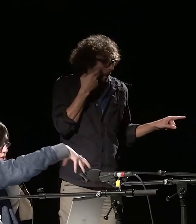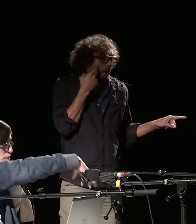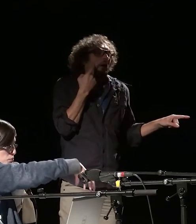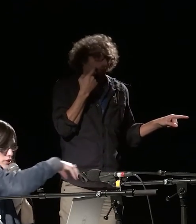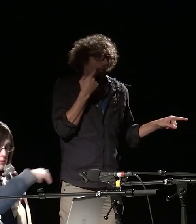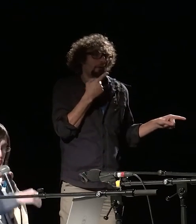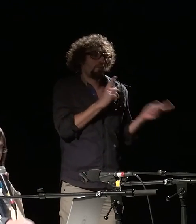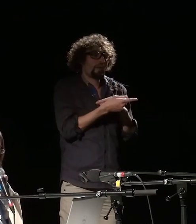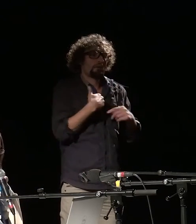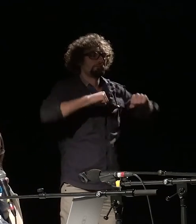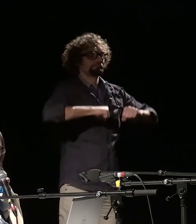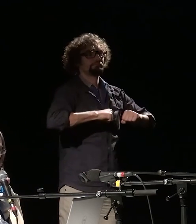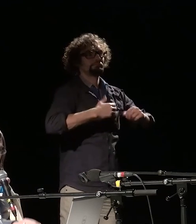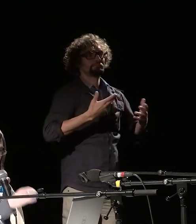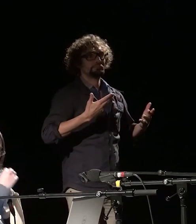ce système panoptique.